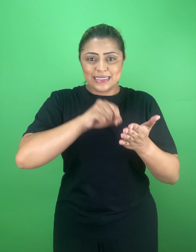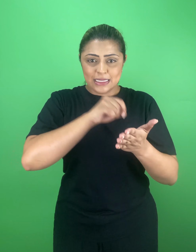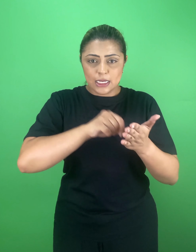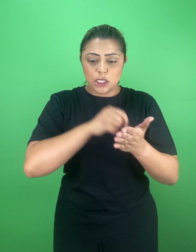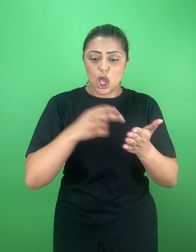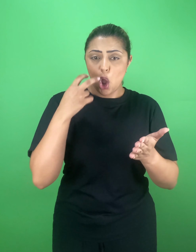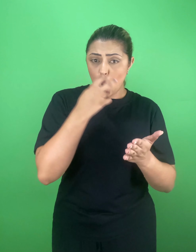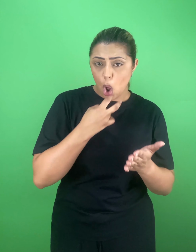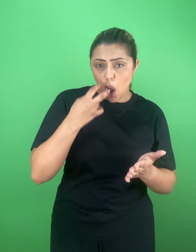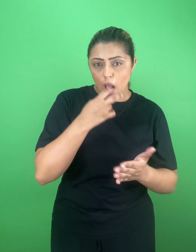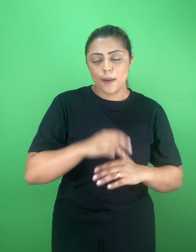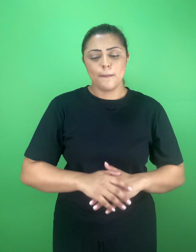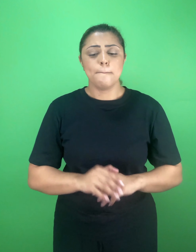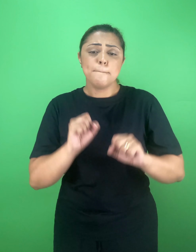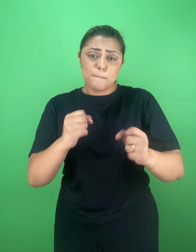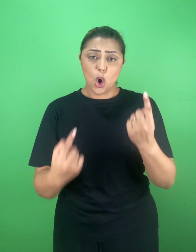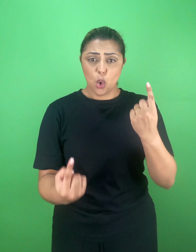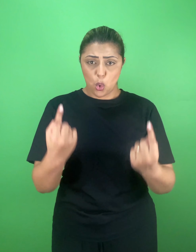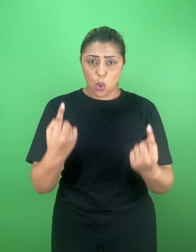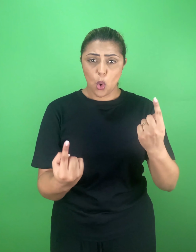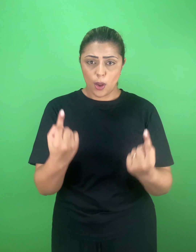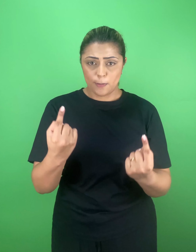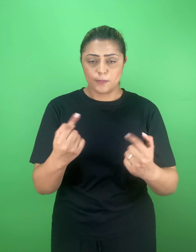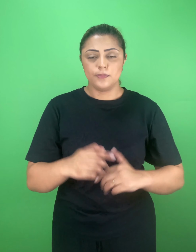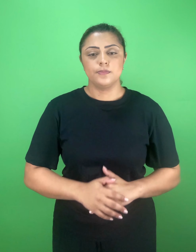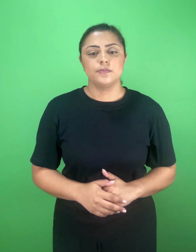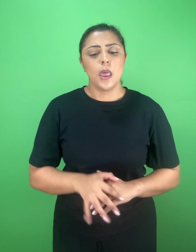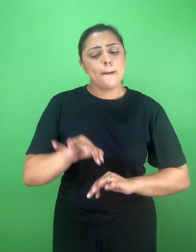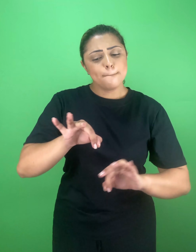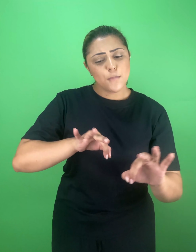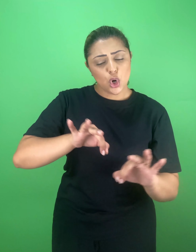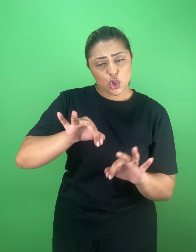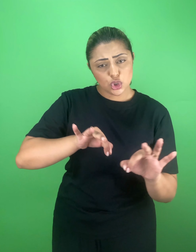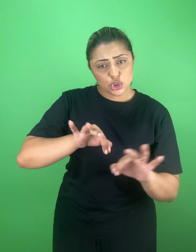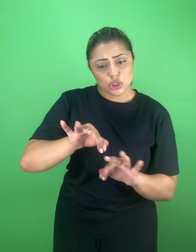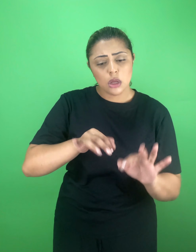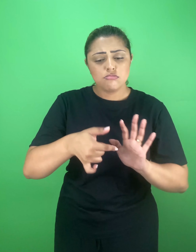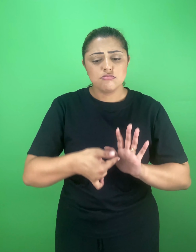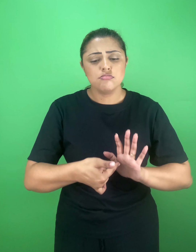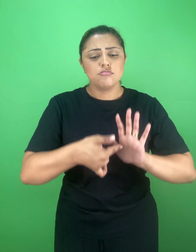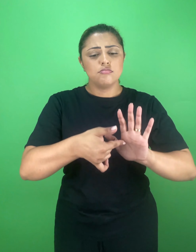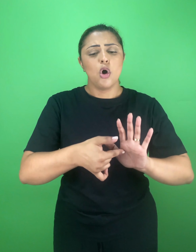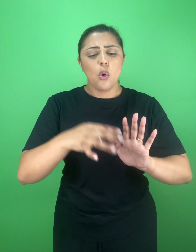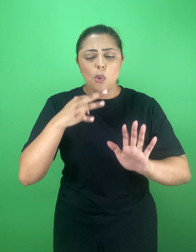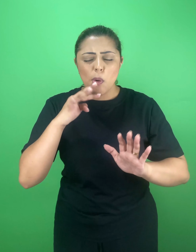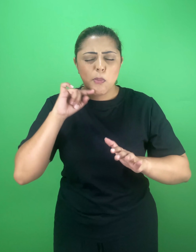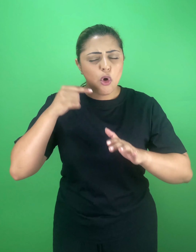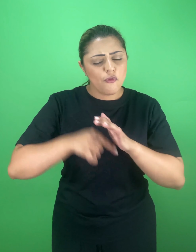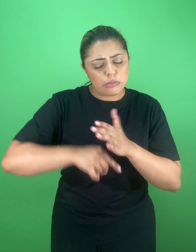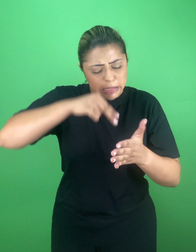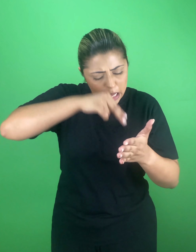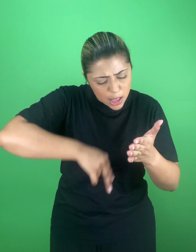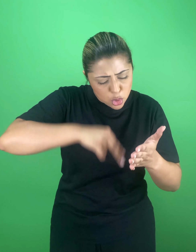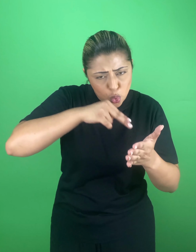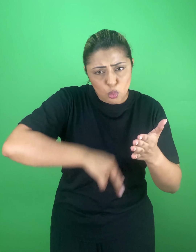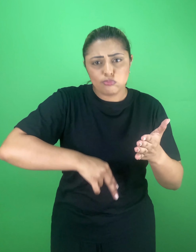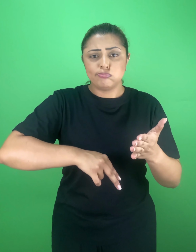Podem concorrer nesta categoria projetos que demonstrem predominância na área da leitura, escrita e oralidade